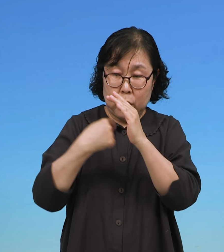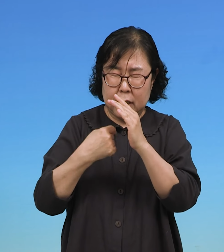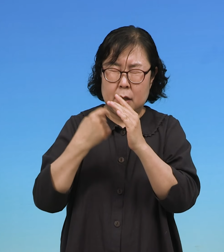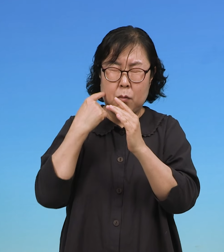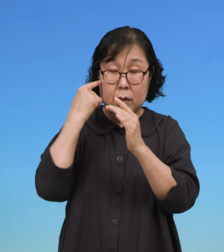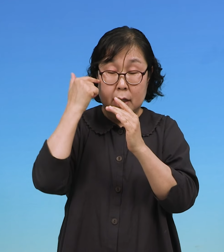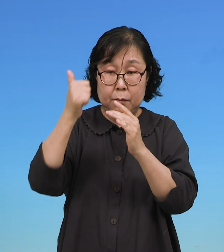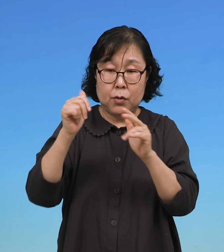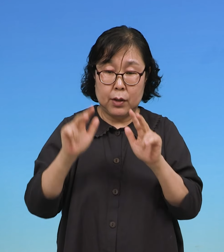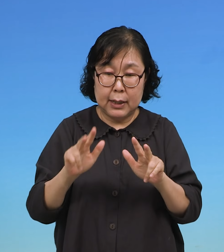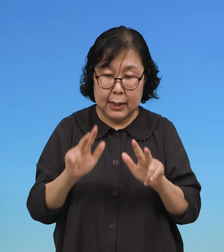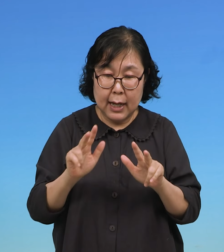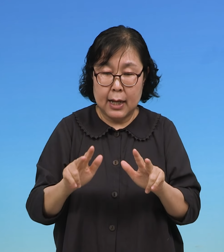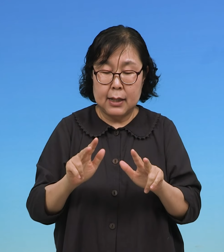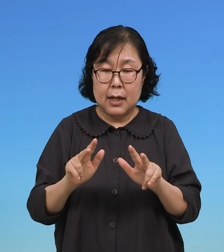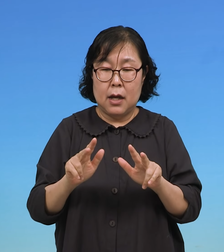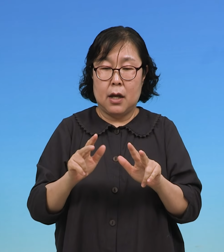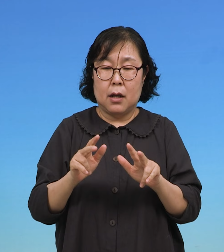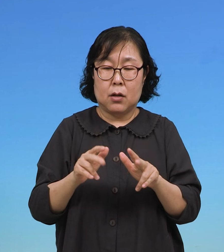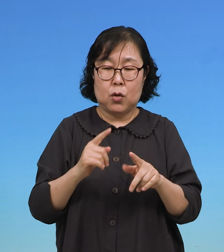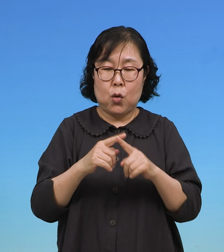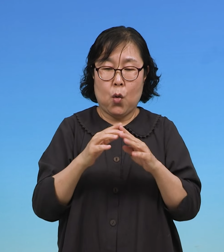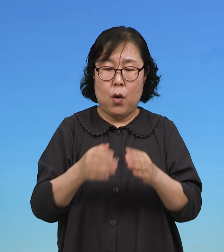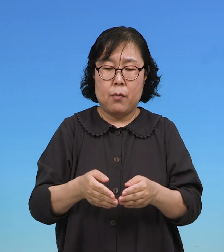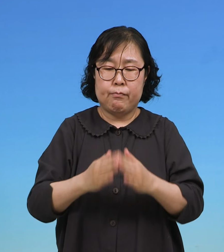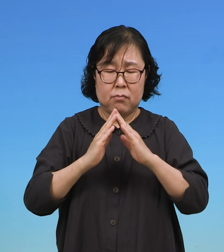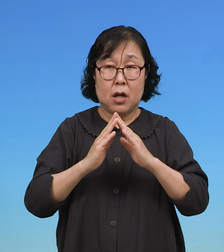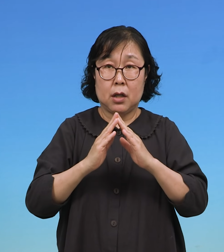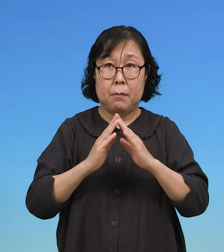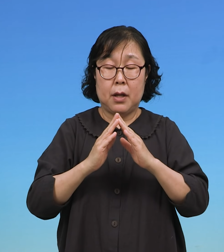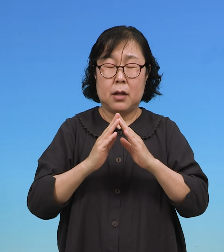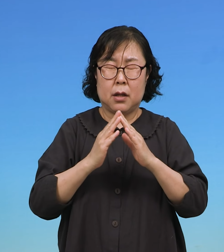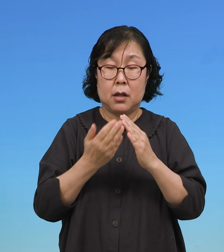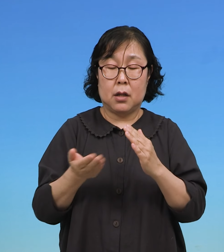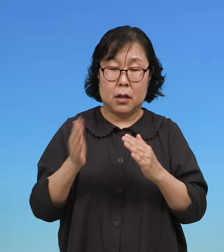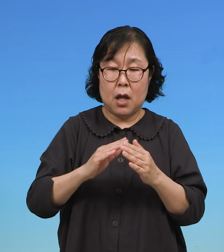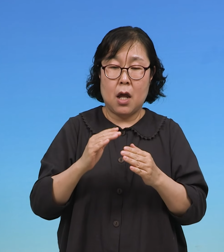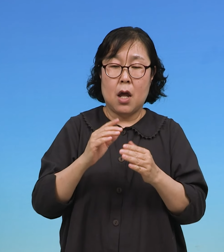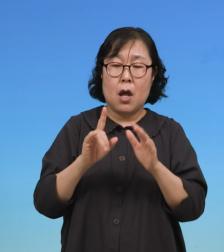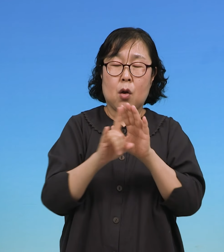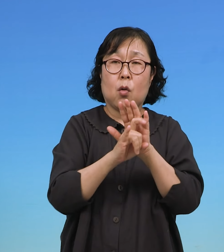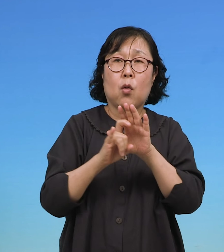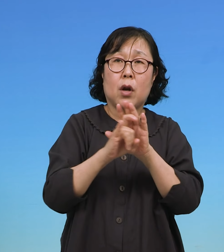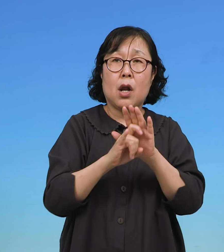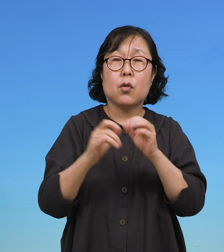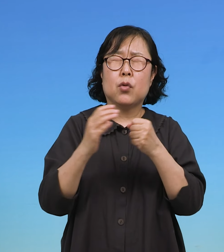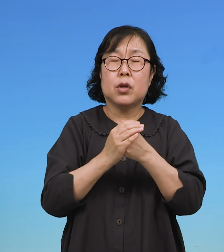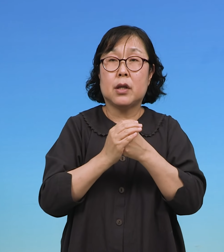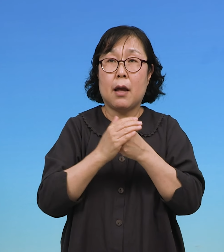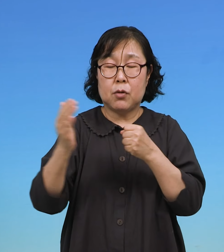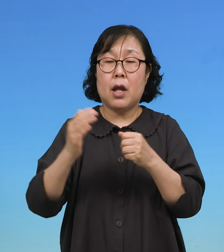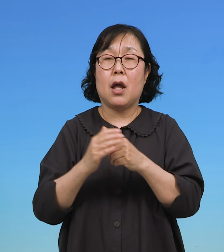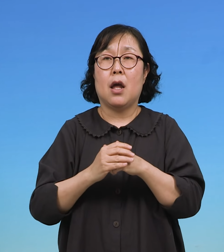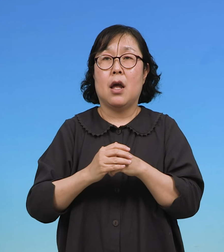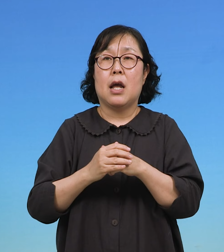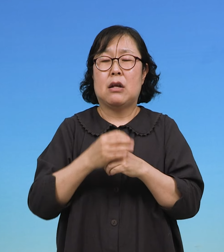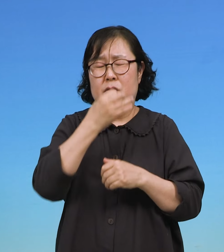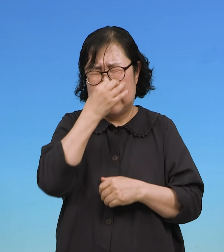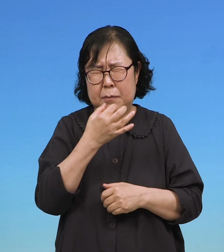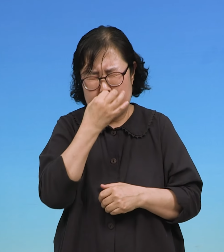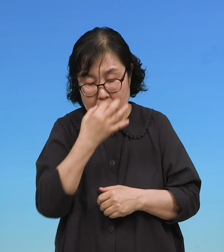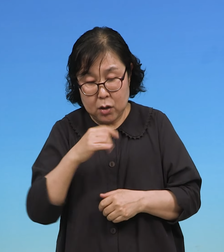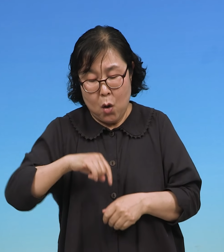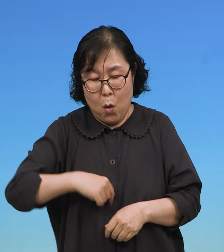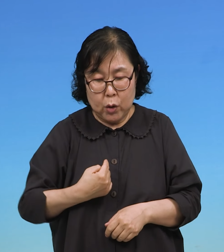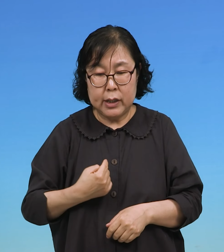교회를 시작해가지고 이제 조금 자리 잡히나 하는데 코로나19 때문에 그냥 힘들어진 상황. 그래서 있던 한두 명 교역자가 지금